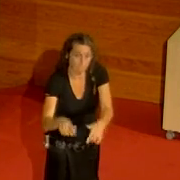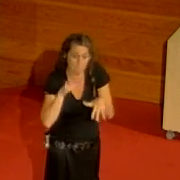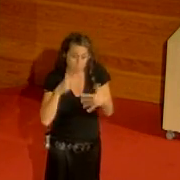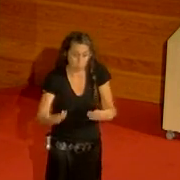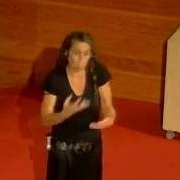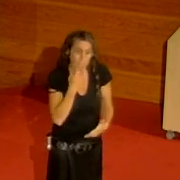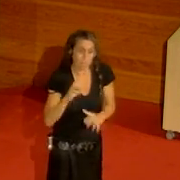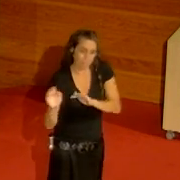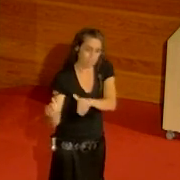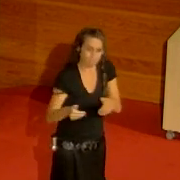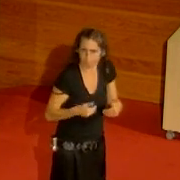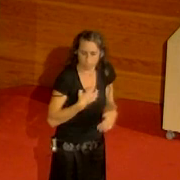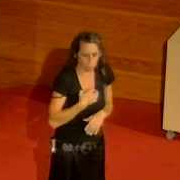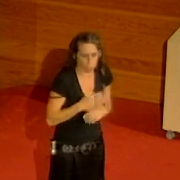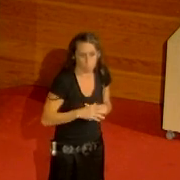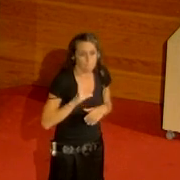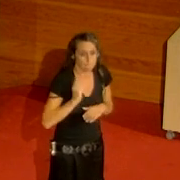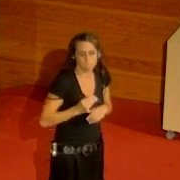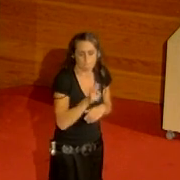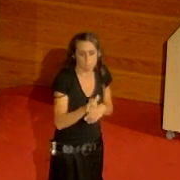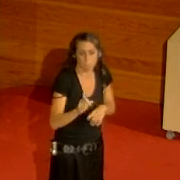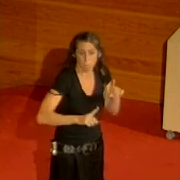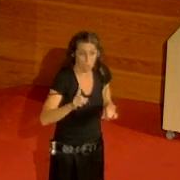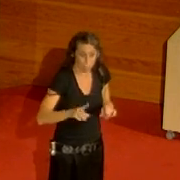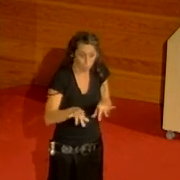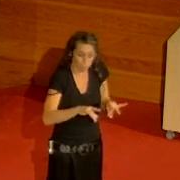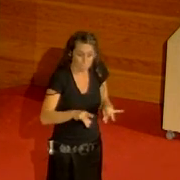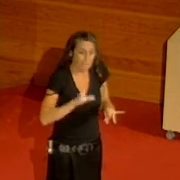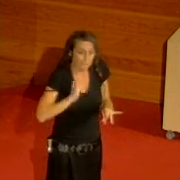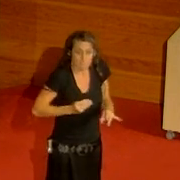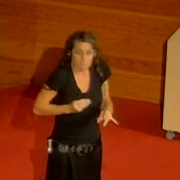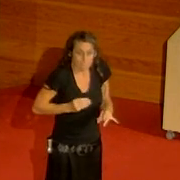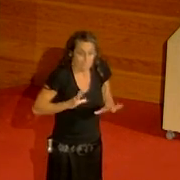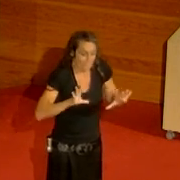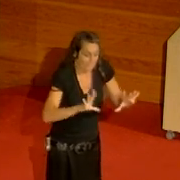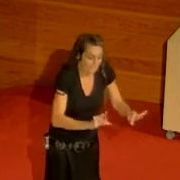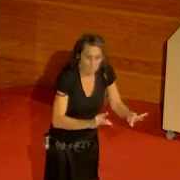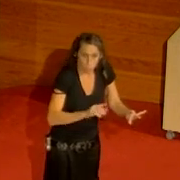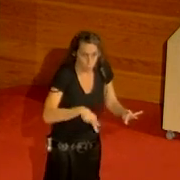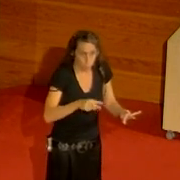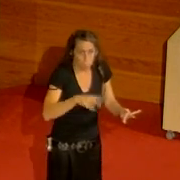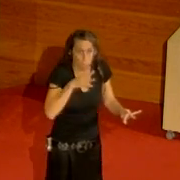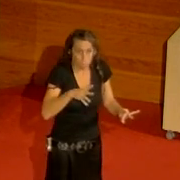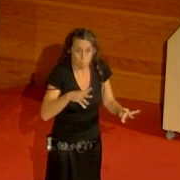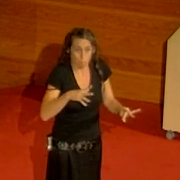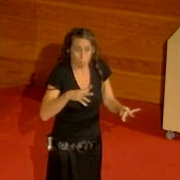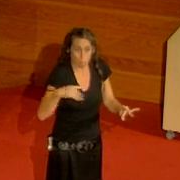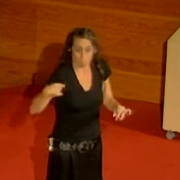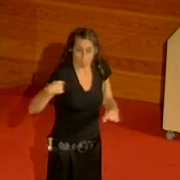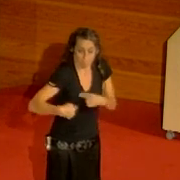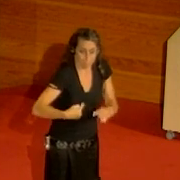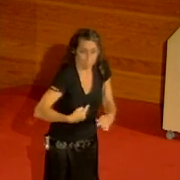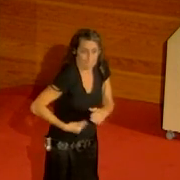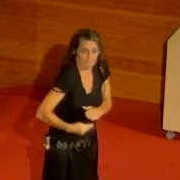muchos de ellos hay palestinos que nunca han pisado la tierra de Palestina porque son descendientes de estas personas que huyeron